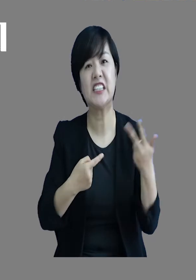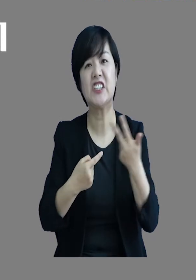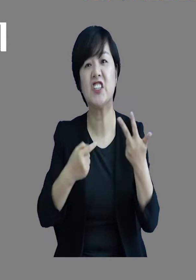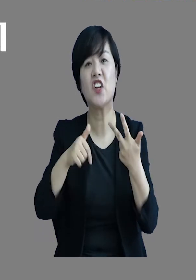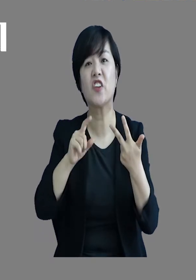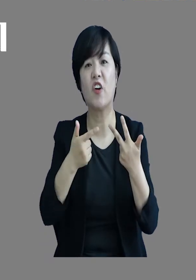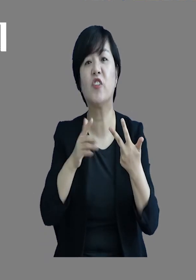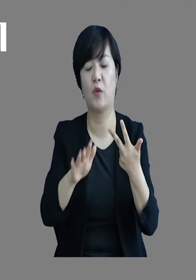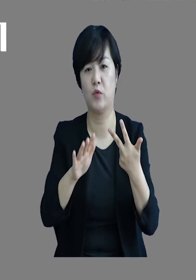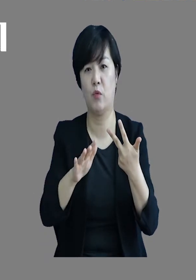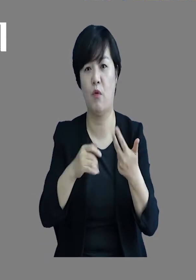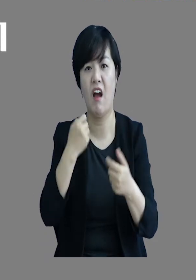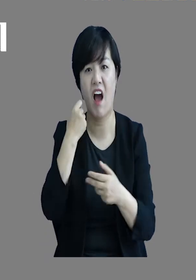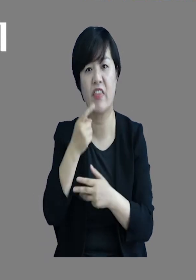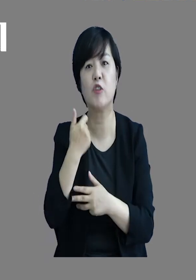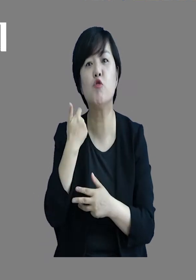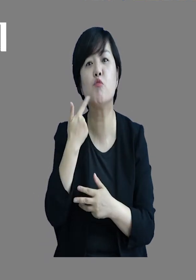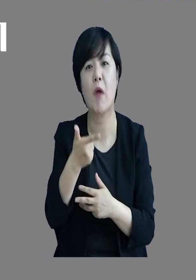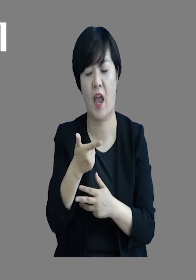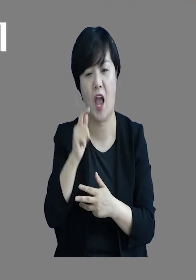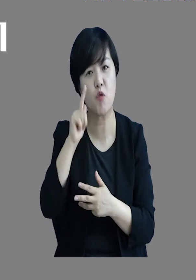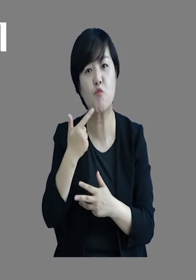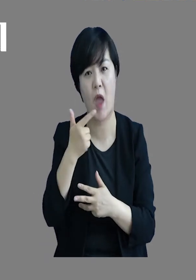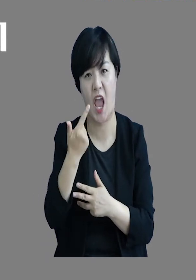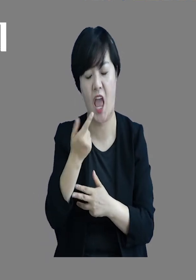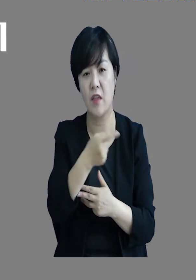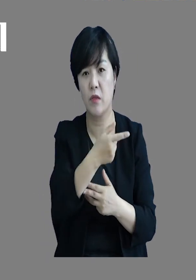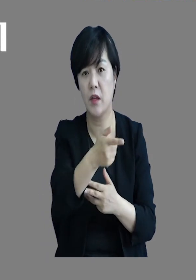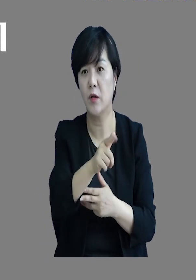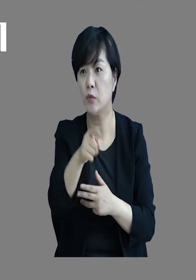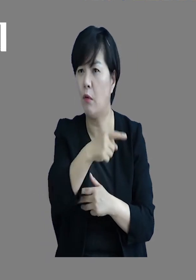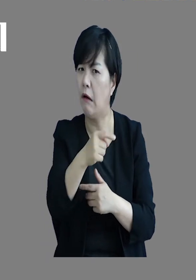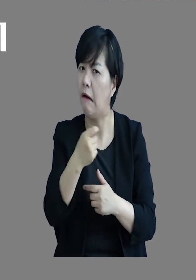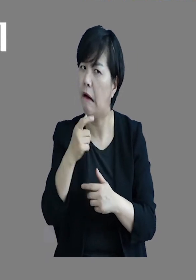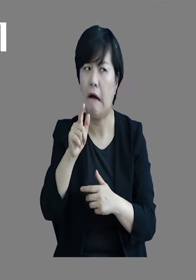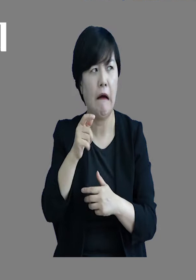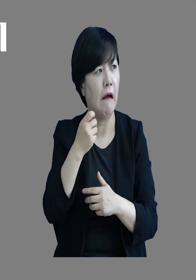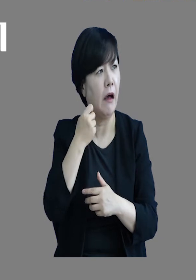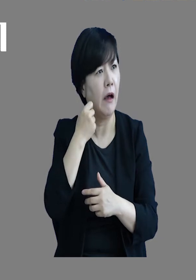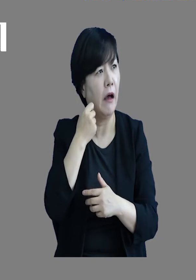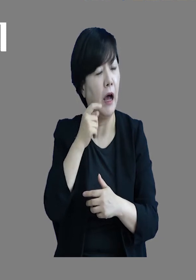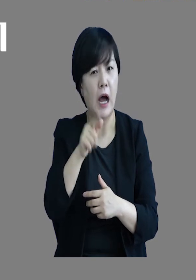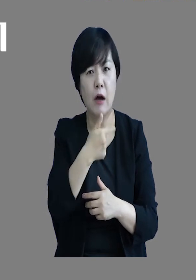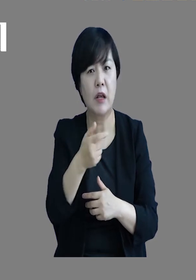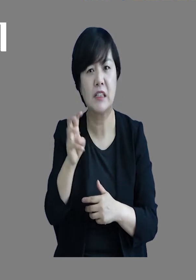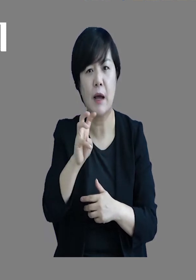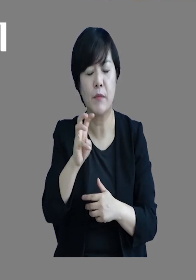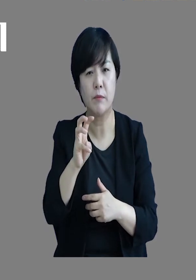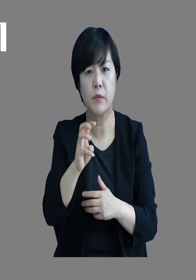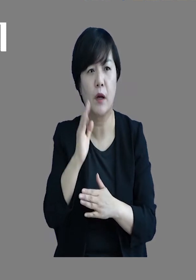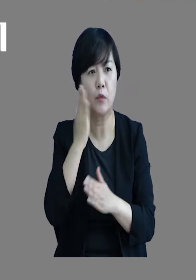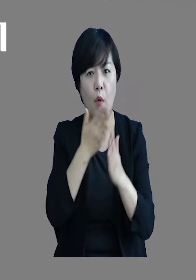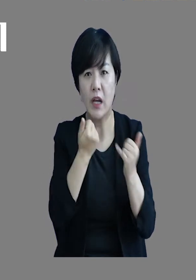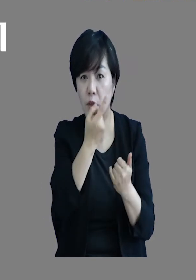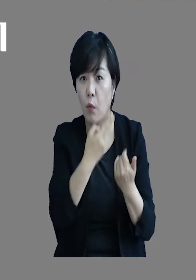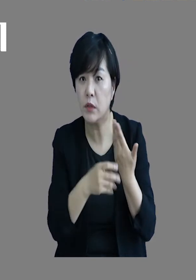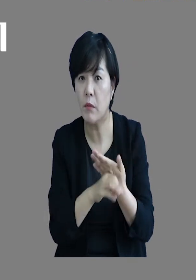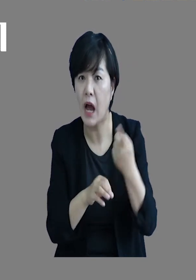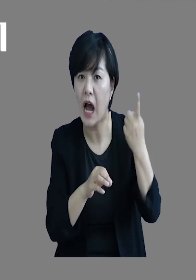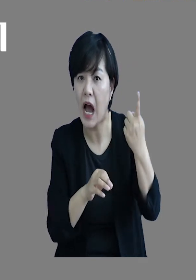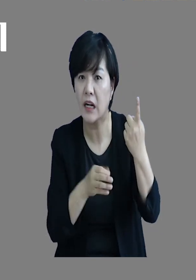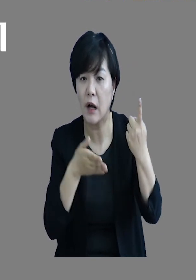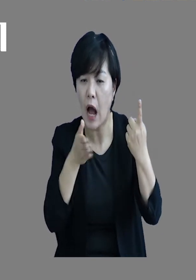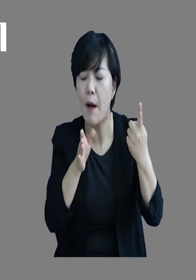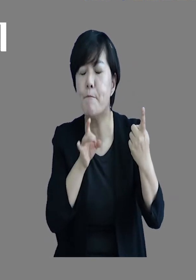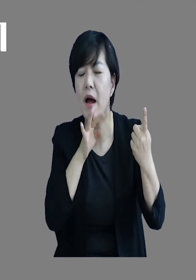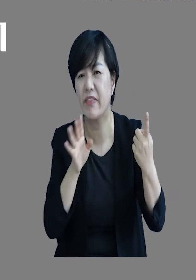정도 하더라고요. 한 달에 600건이고 하루에 평균 30건 해요. 근데 이게 왜냐하면 농인분들이 오시면 한가만 보는